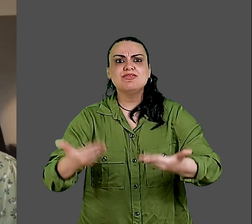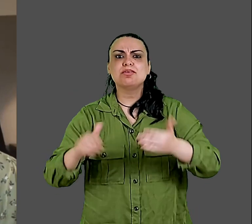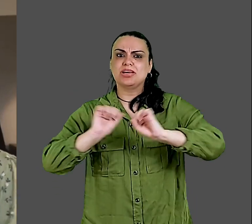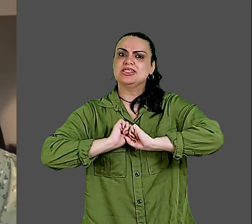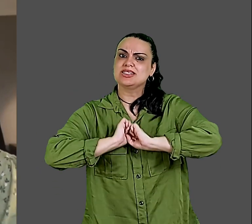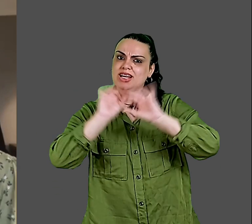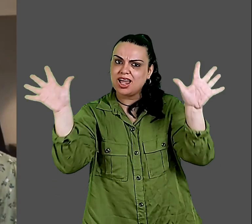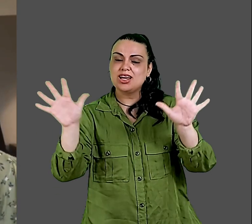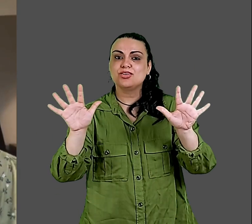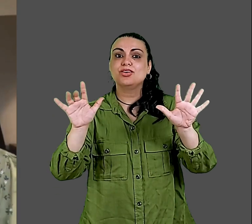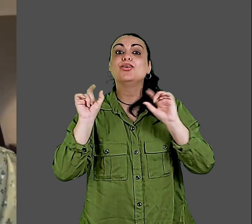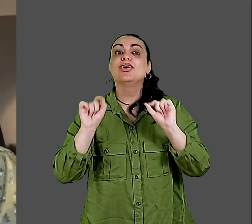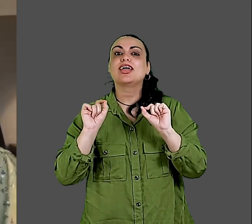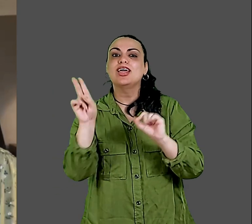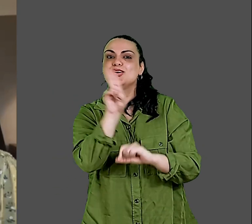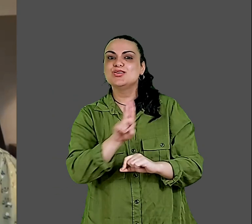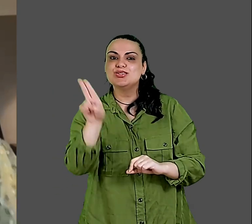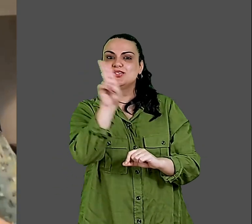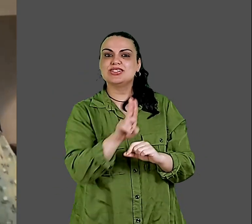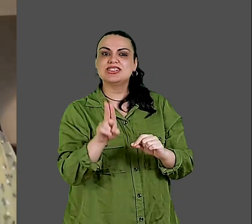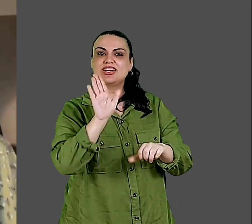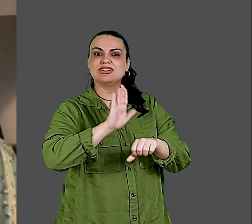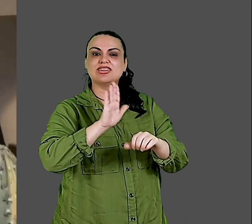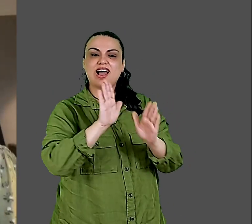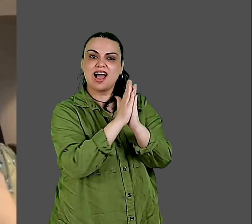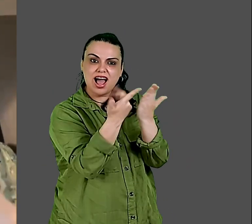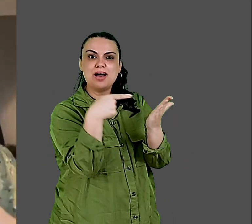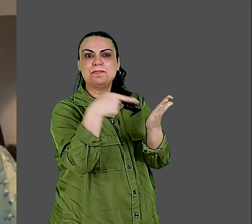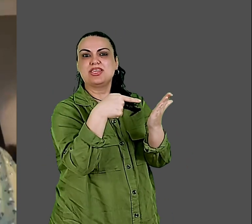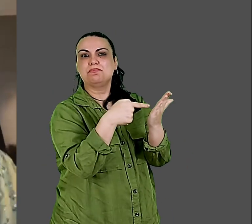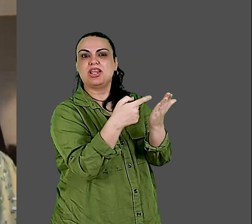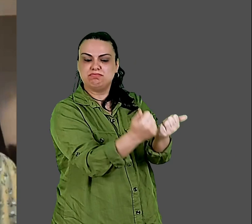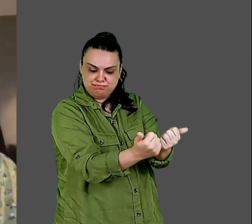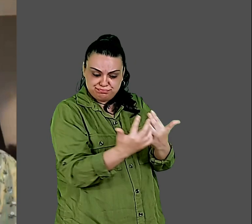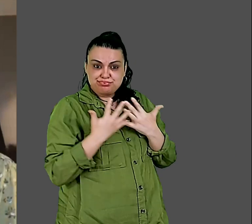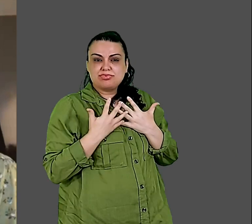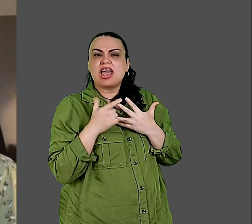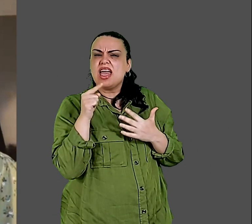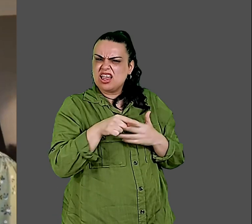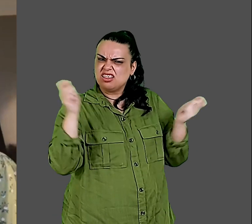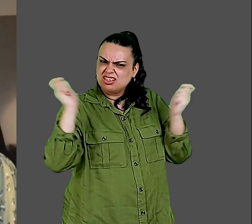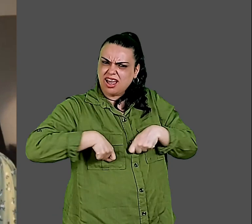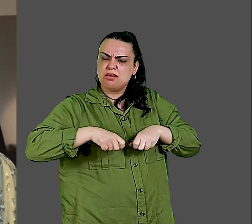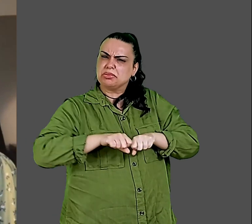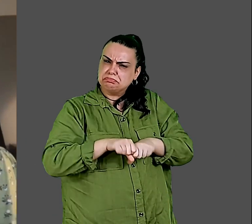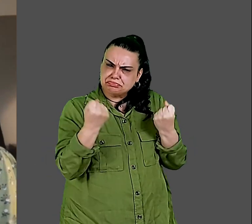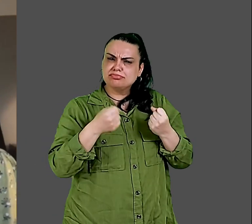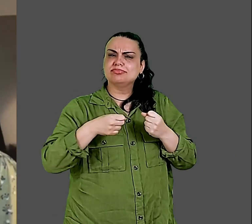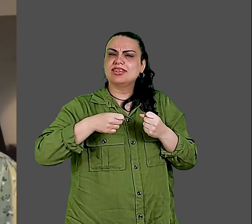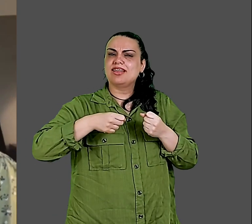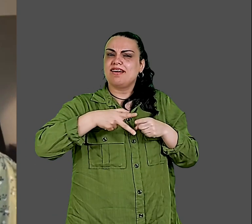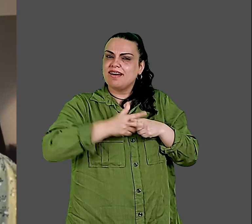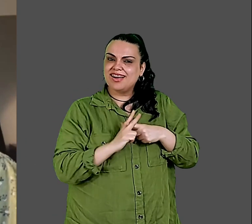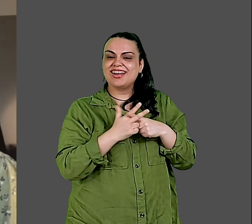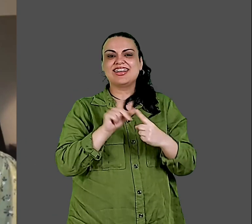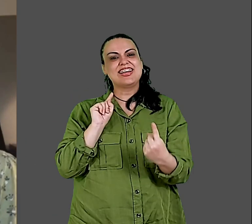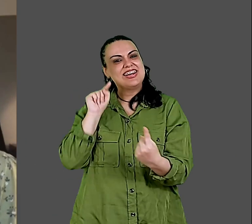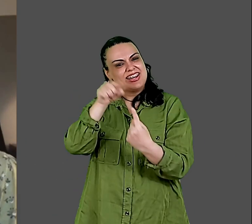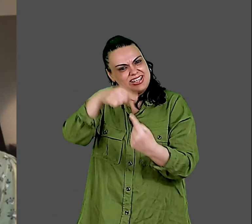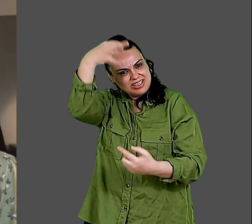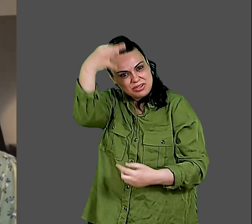da palavra de Deus, que é viva e eficaz para cumprir aquilo que nós estamos nos comprometendo e nos dispondo a fazer